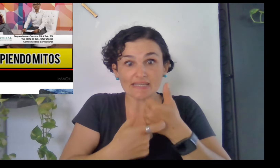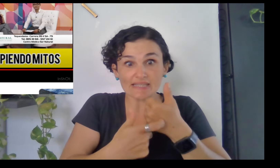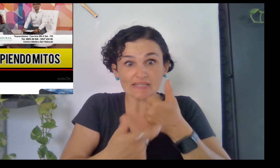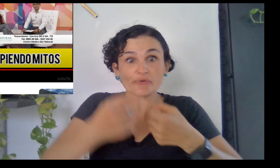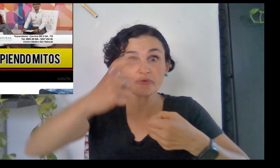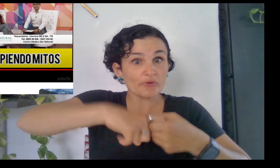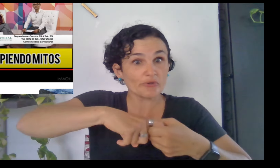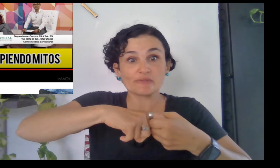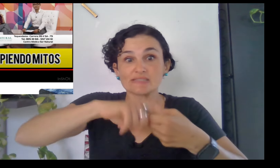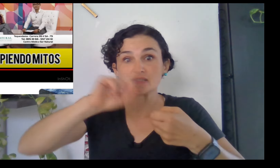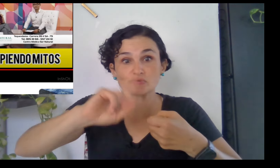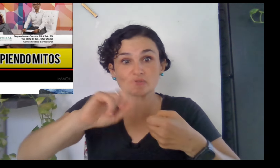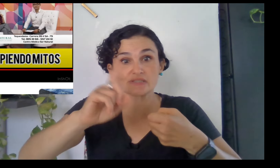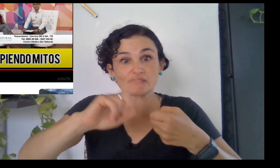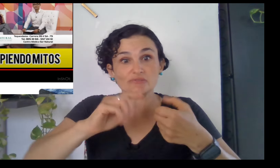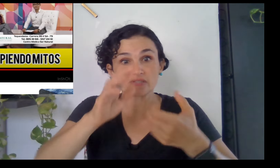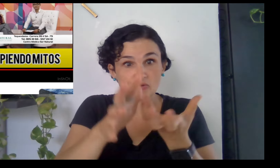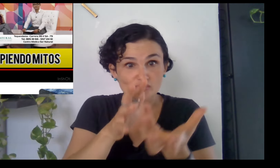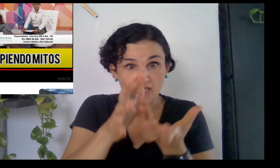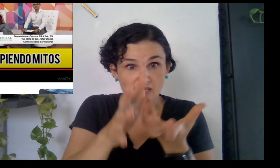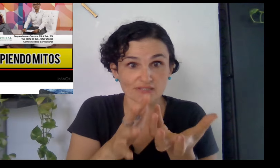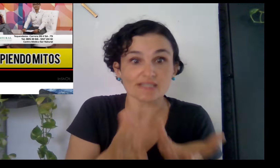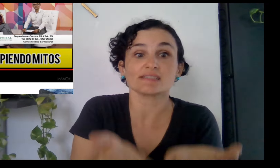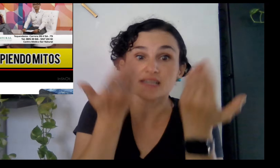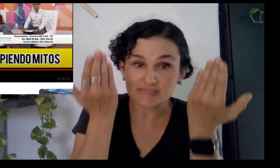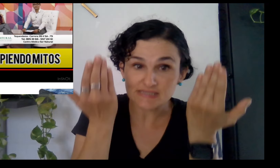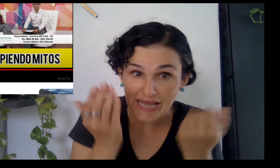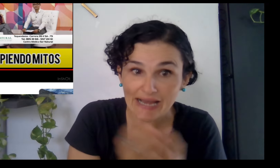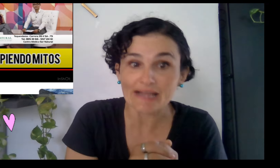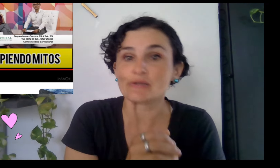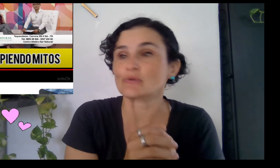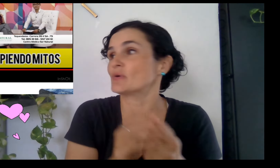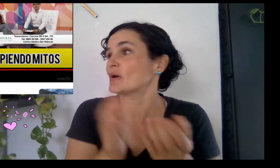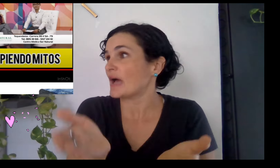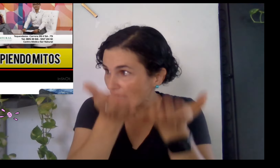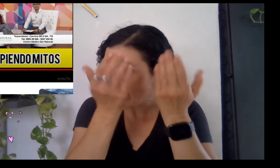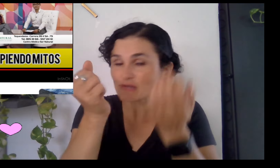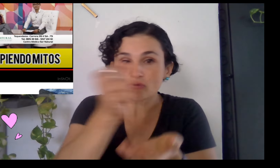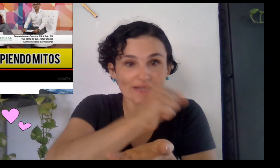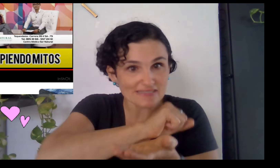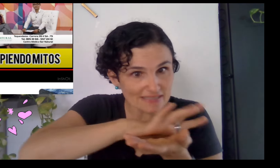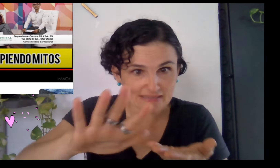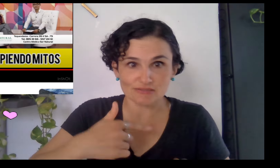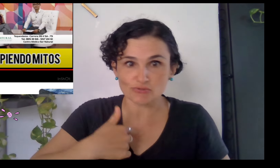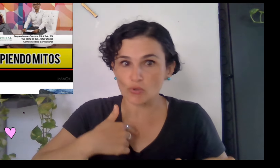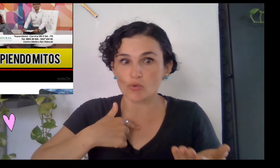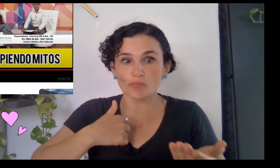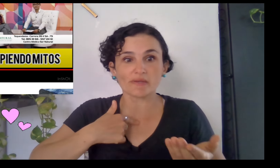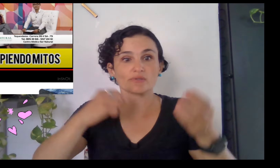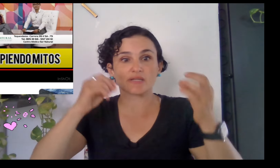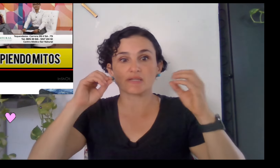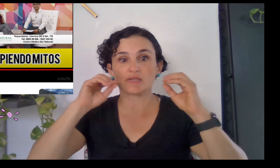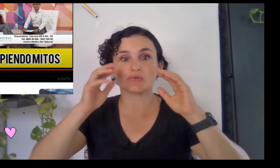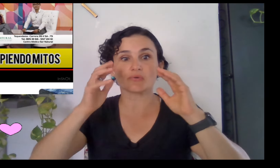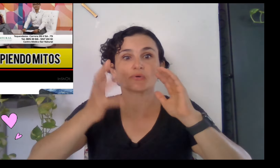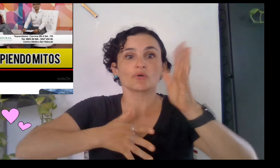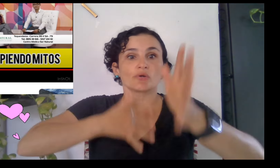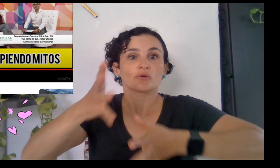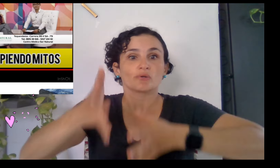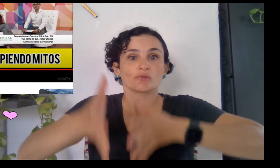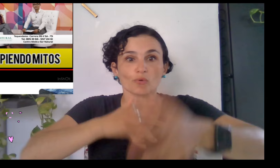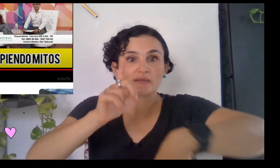están suscritos a Cocinando Entre Señas, háganlo, háganlo, que es gratis, todo mi contenido, todo este